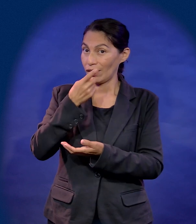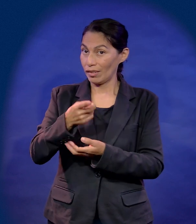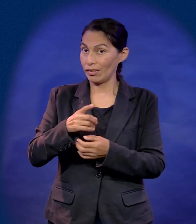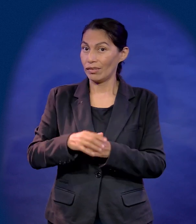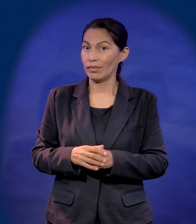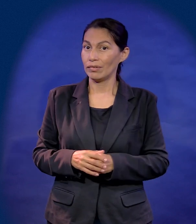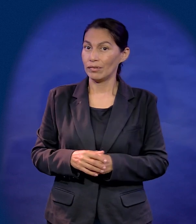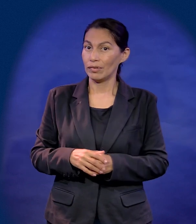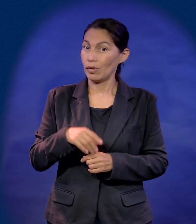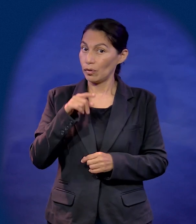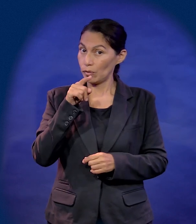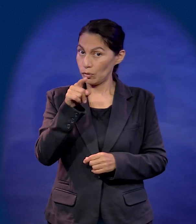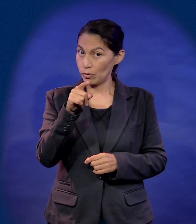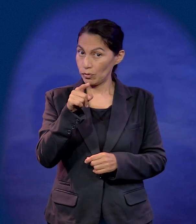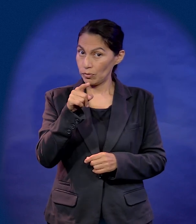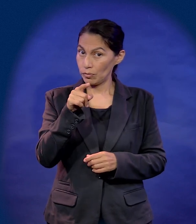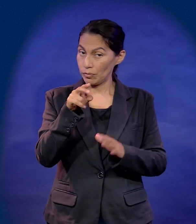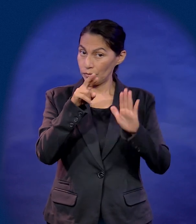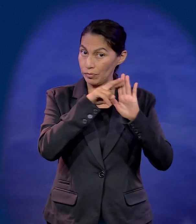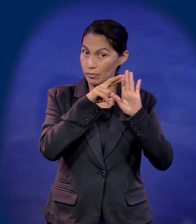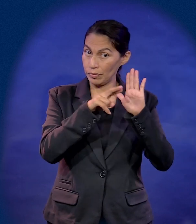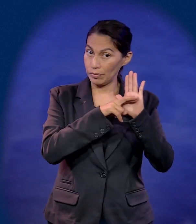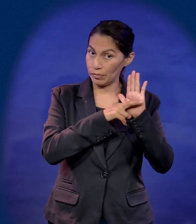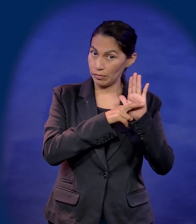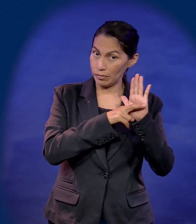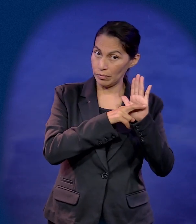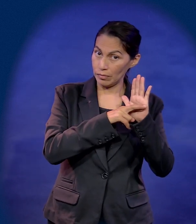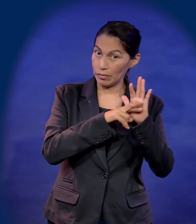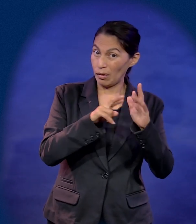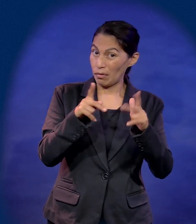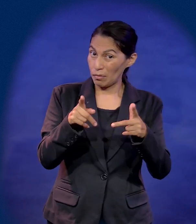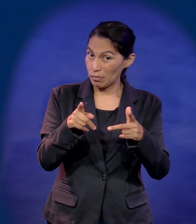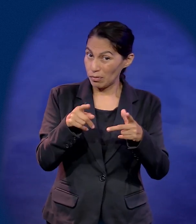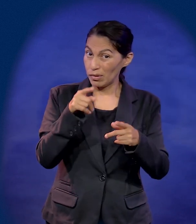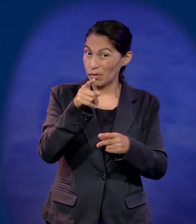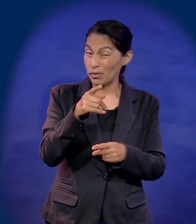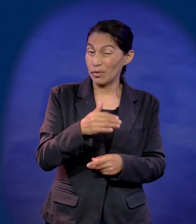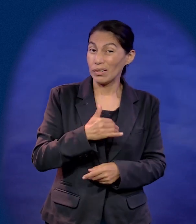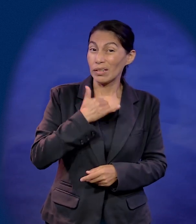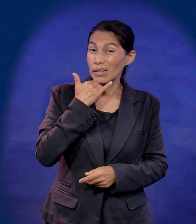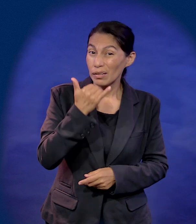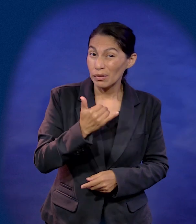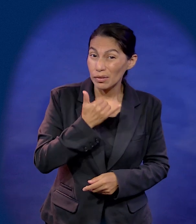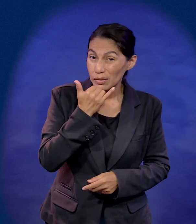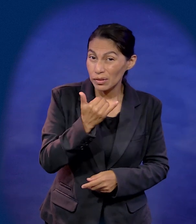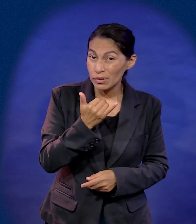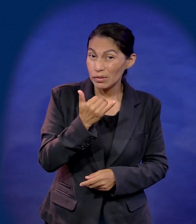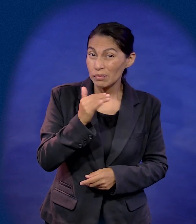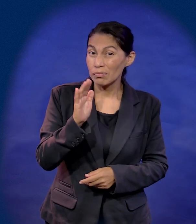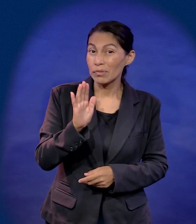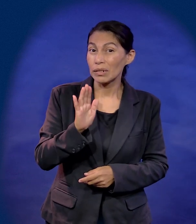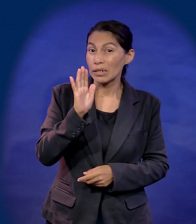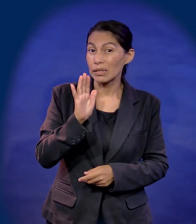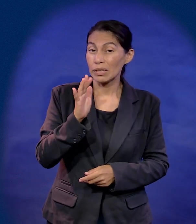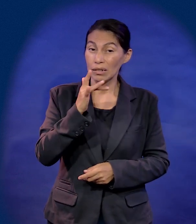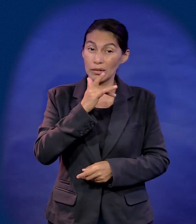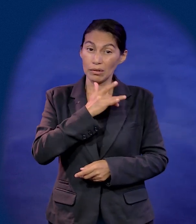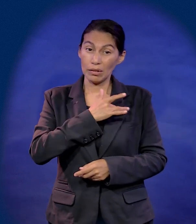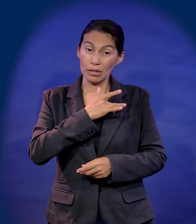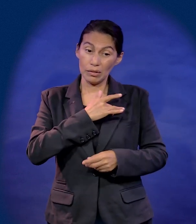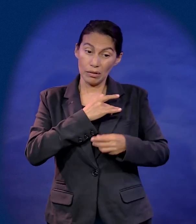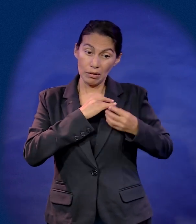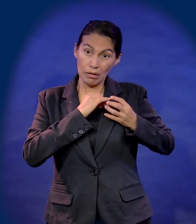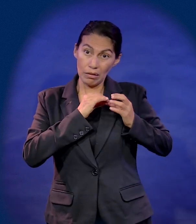estimado se paró y dijo y contó, entre todo lo que dijo, lo que no se me olvidó, dijo, cuando tú rompes las reglas y te enamoras y te